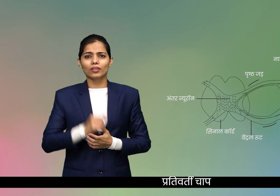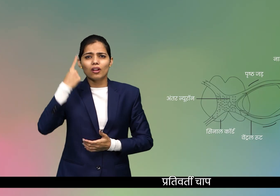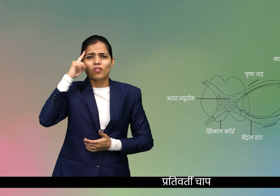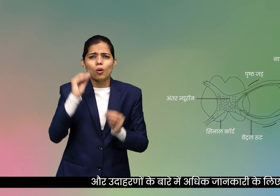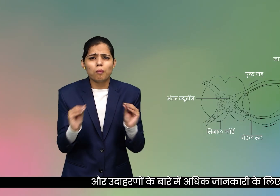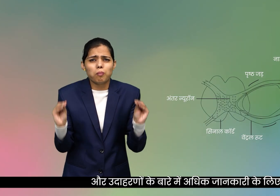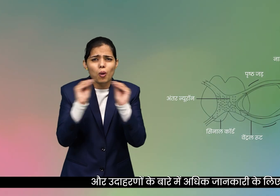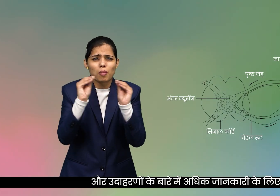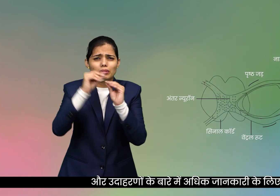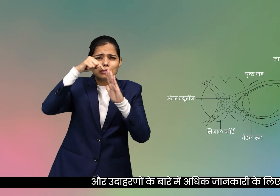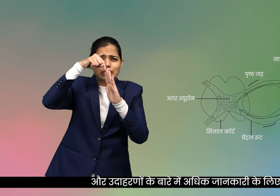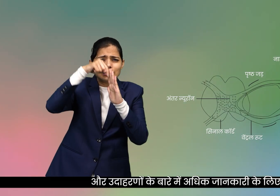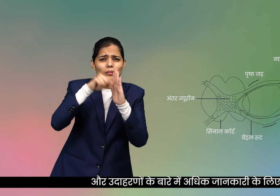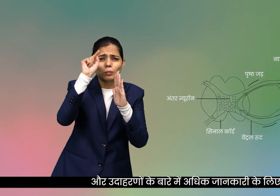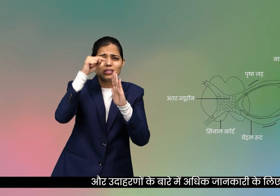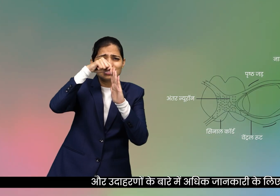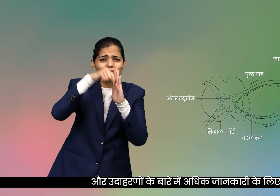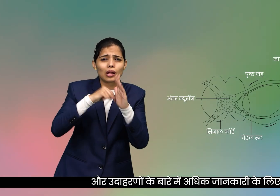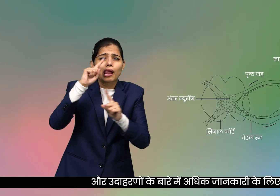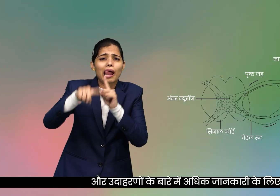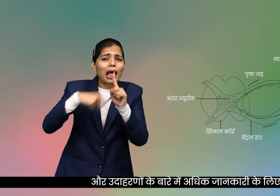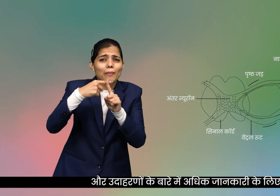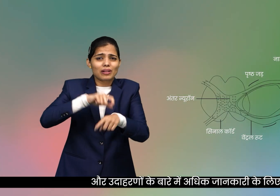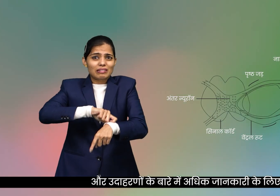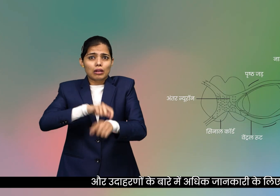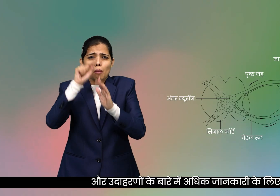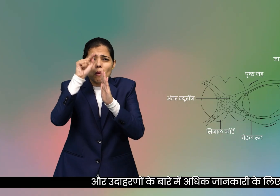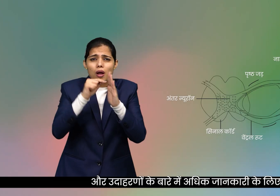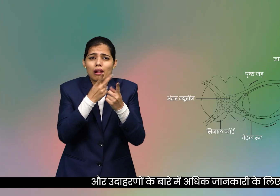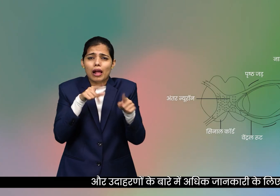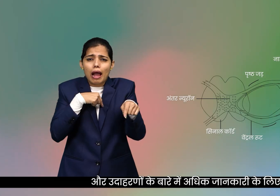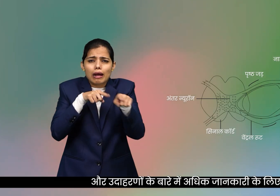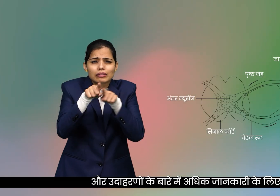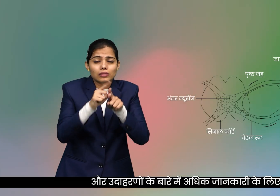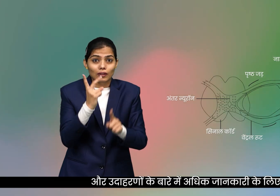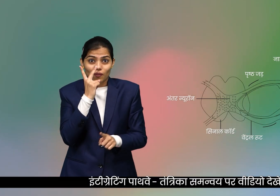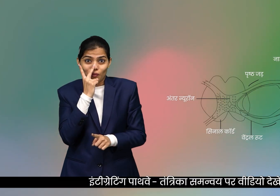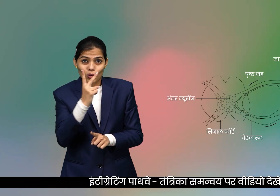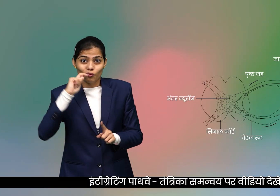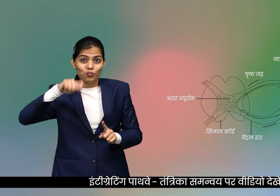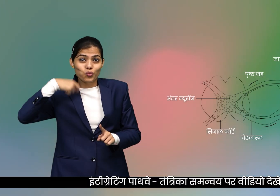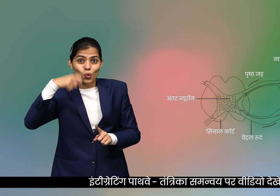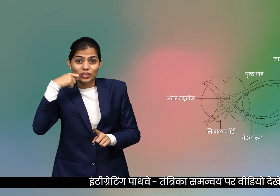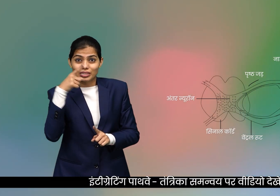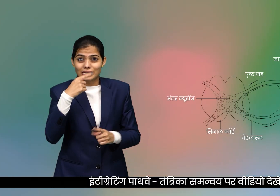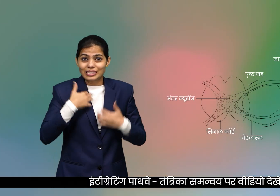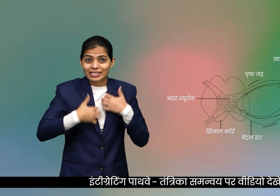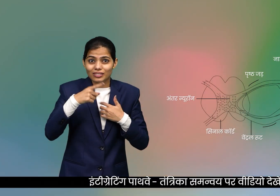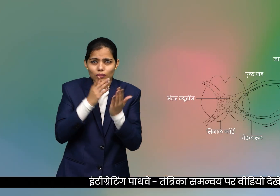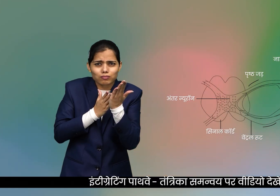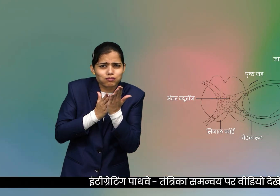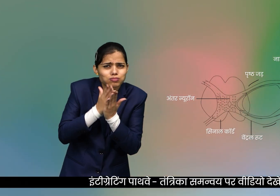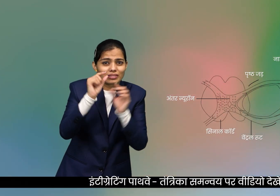प्रतिवर्ती चाप और उदाहरणों के बारे में अधिक जानकारी के लिए इंटीग्रेटेड